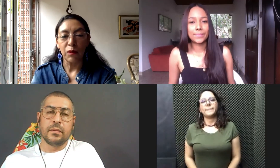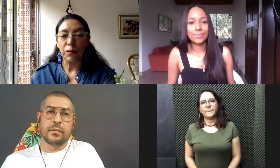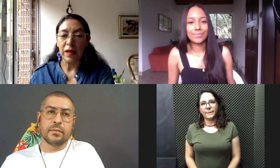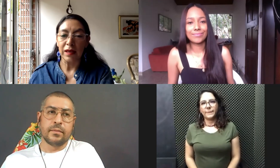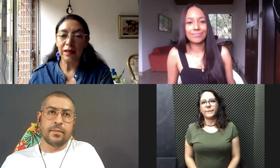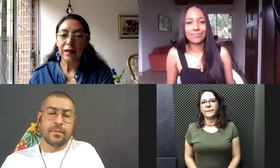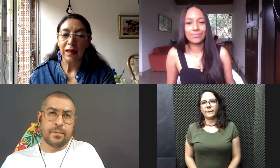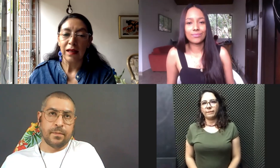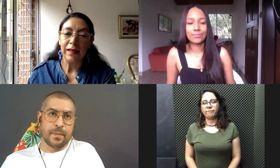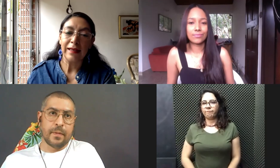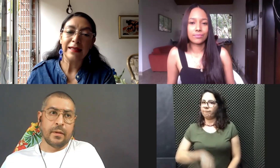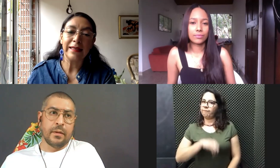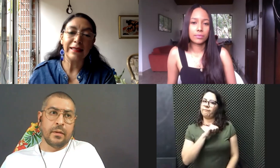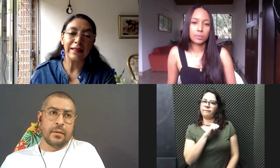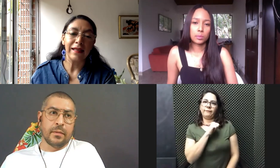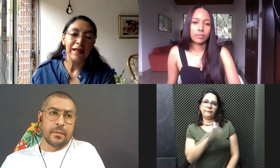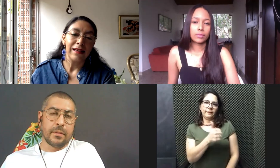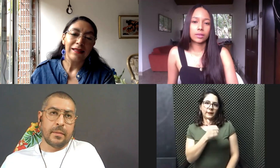Muy bien.